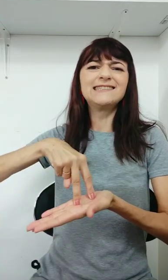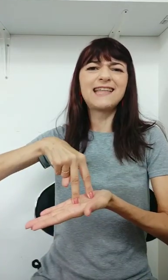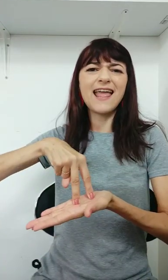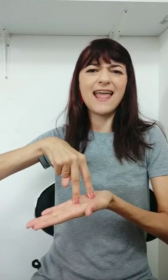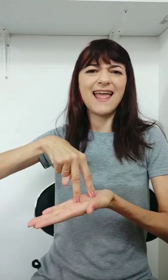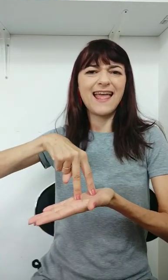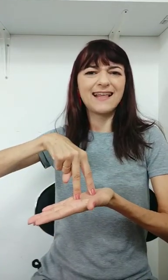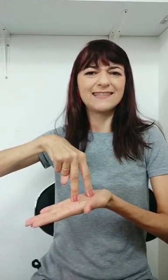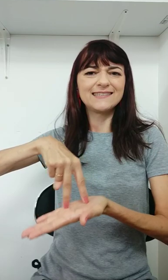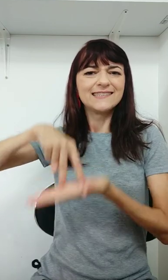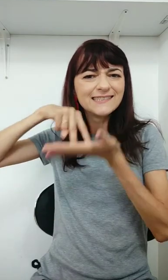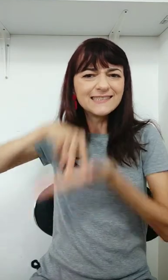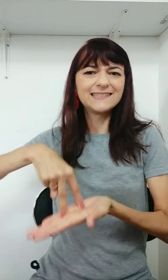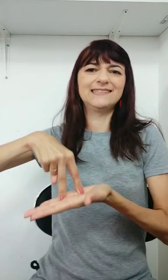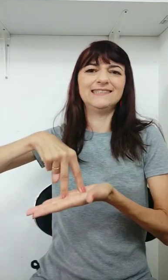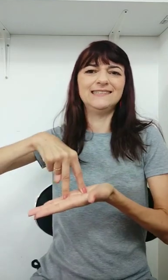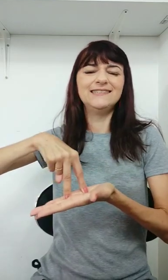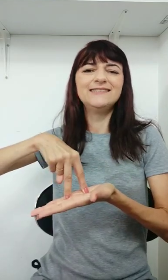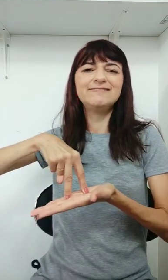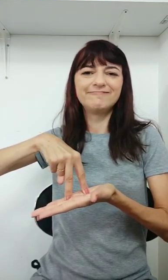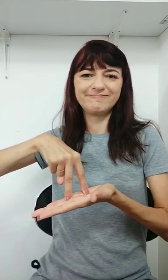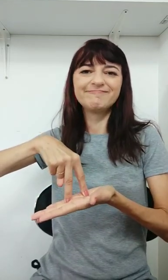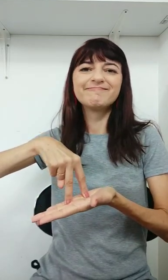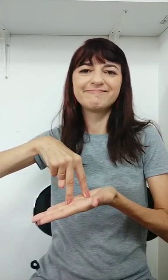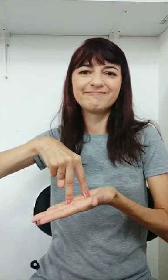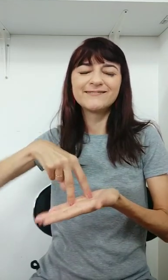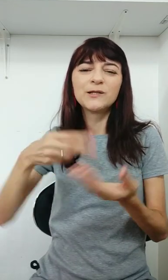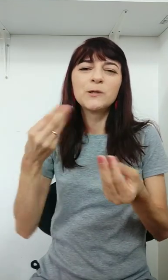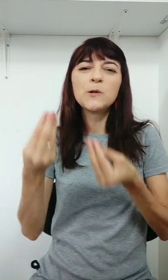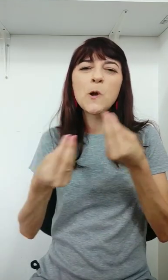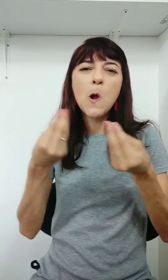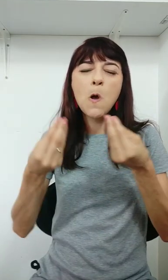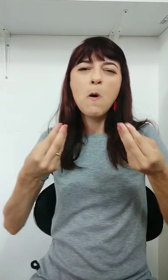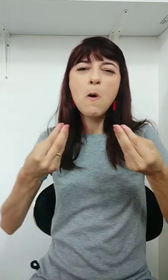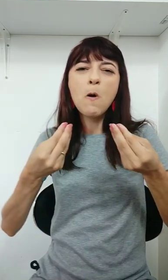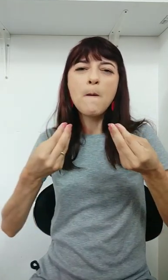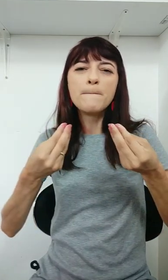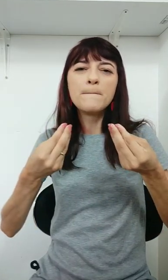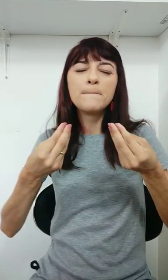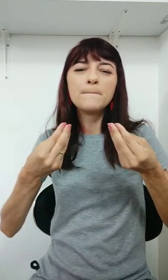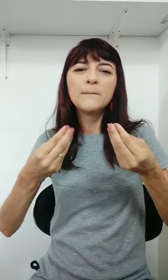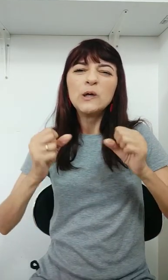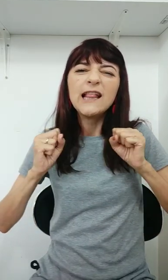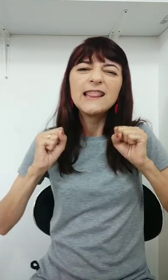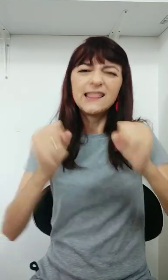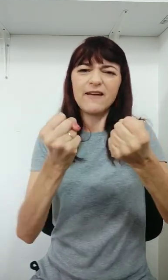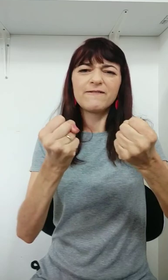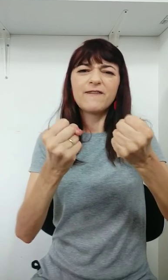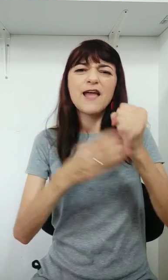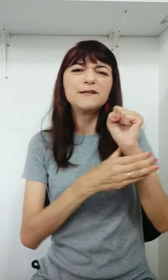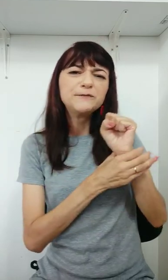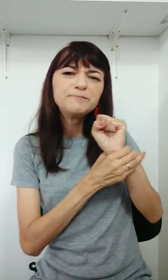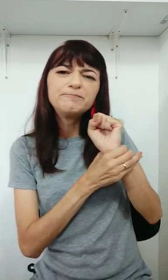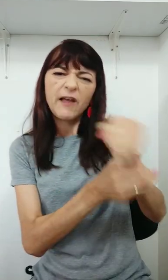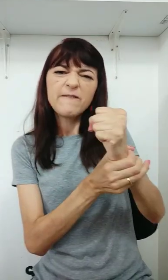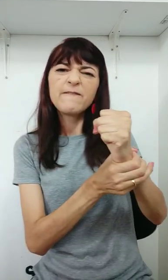Então ela é resistência desse grupo que ela participa, não é verdade? Ela se torna resistência desse grupo, ela defende